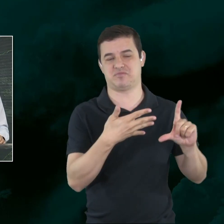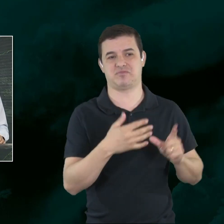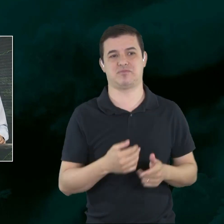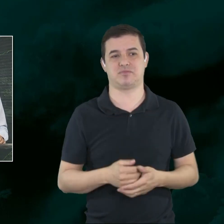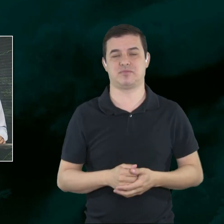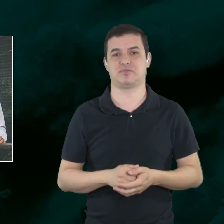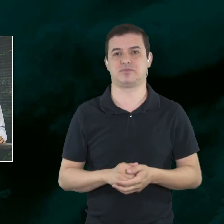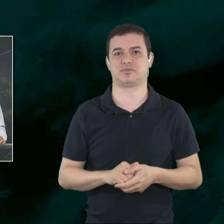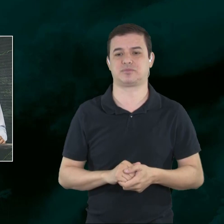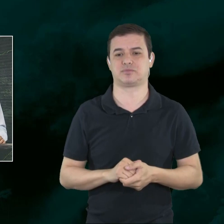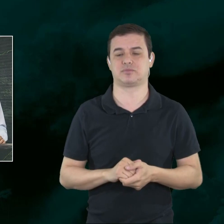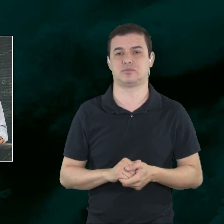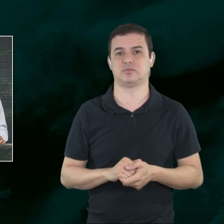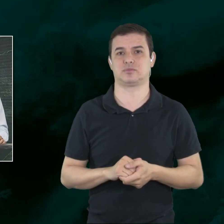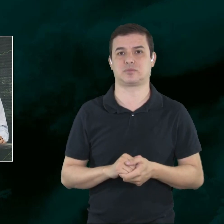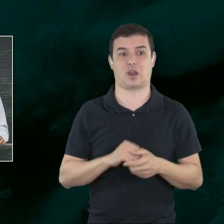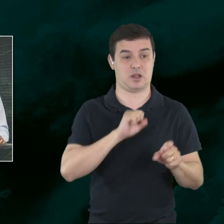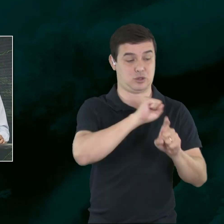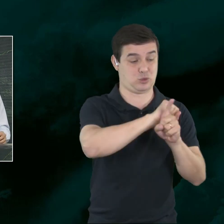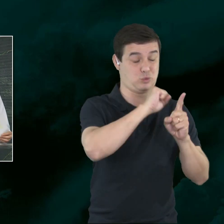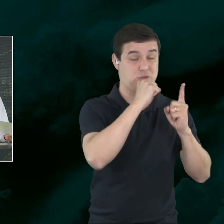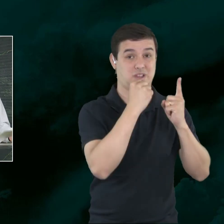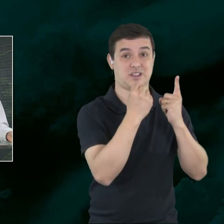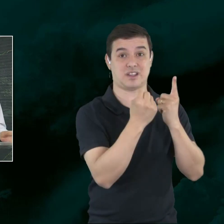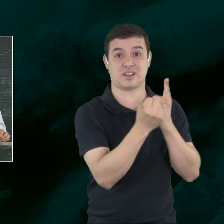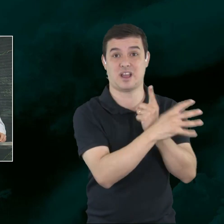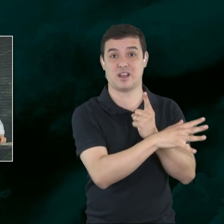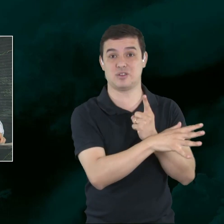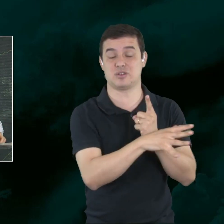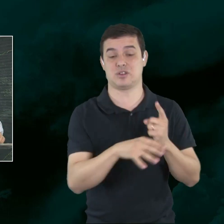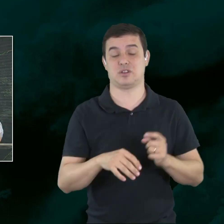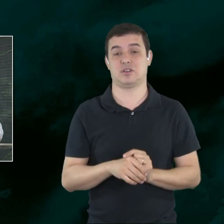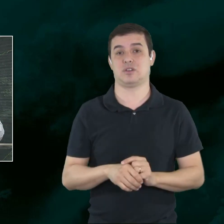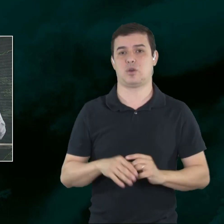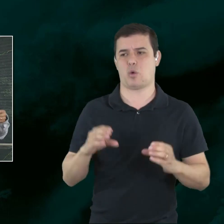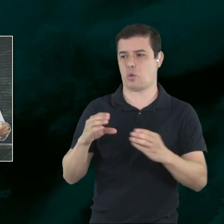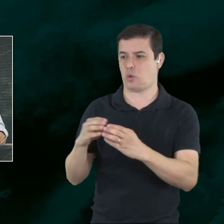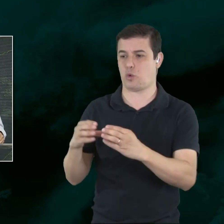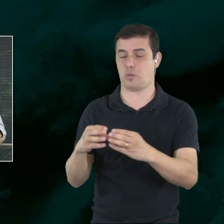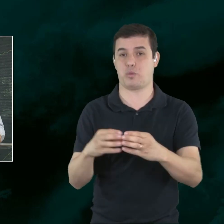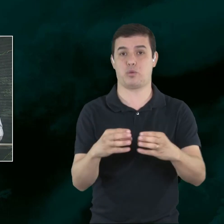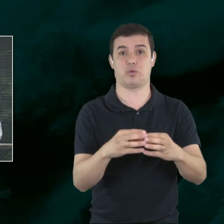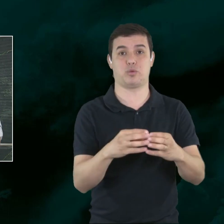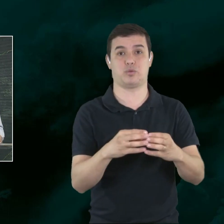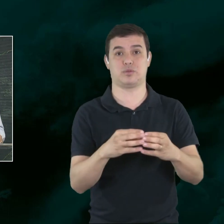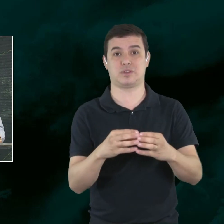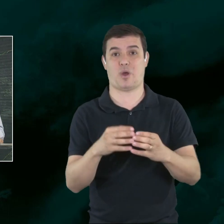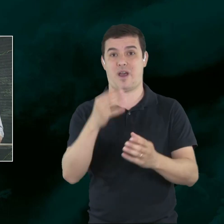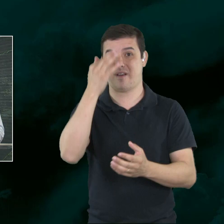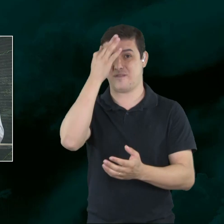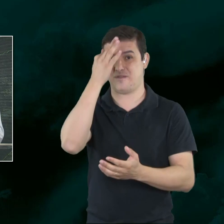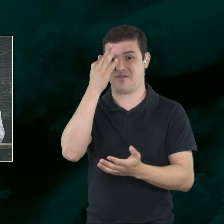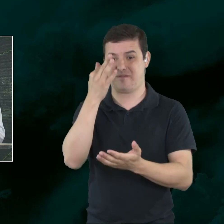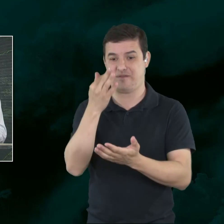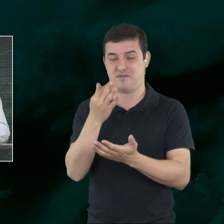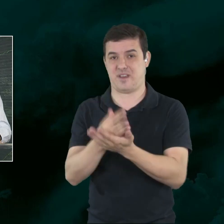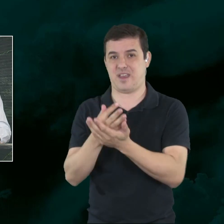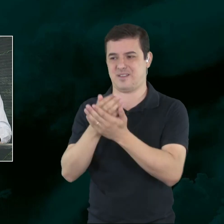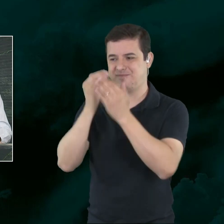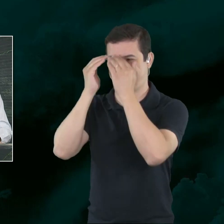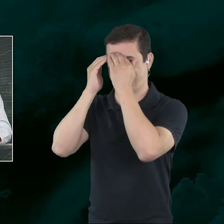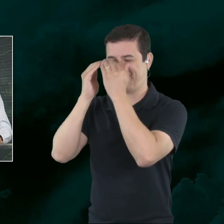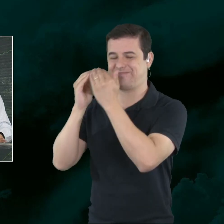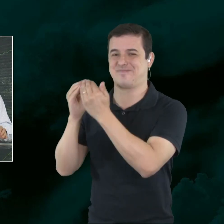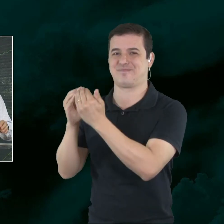comum abertamente, desafiando e minando a fé cristã.